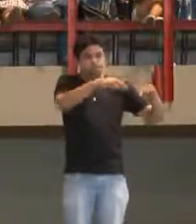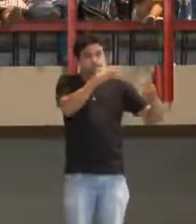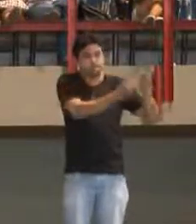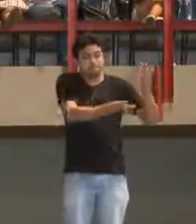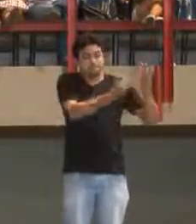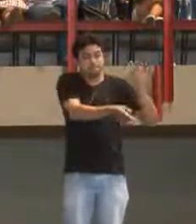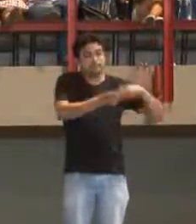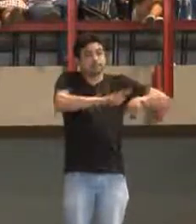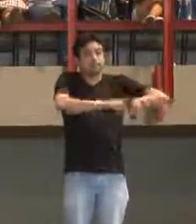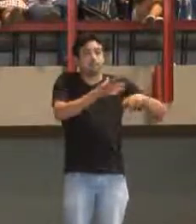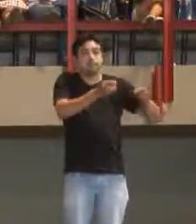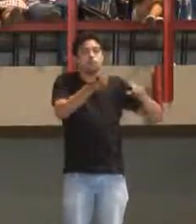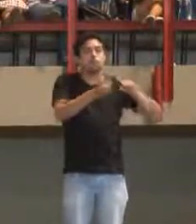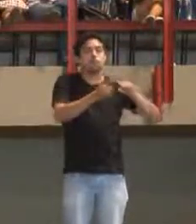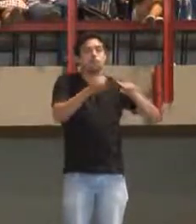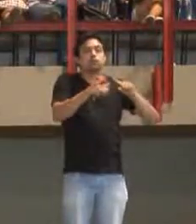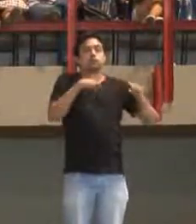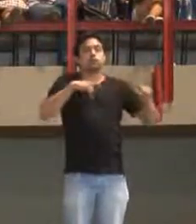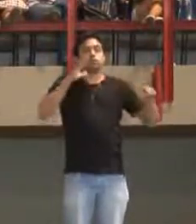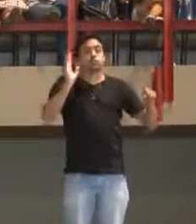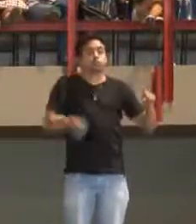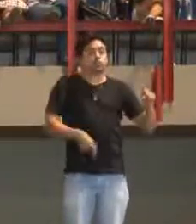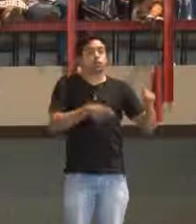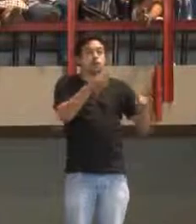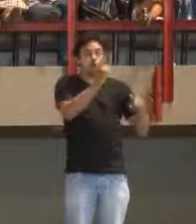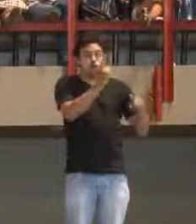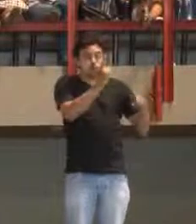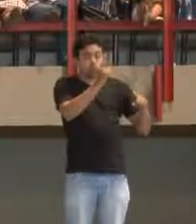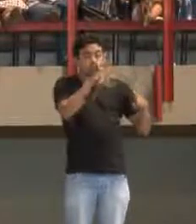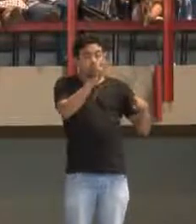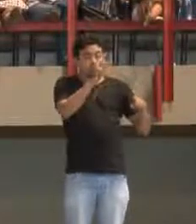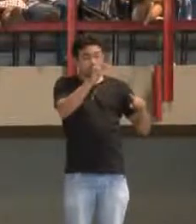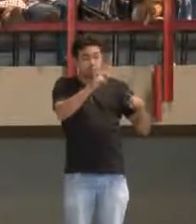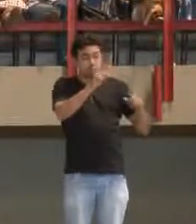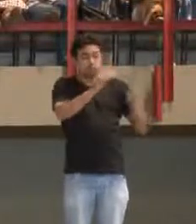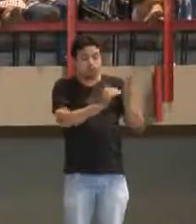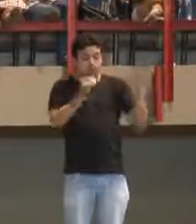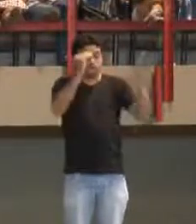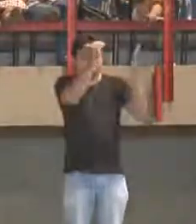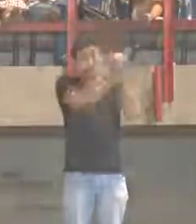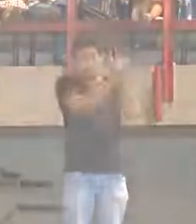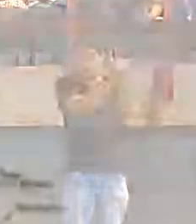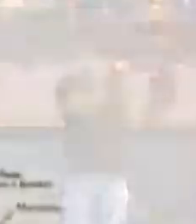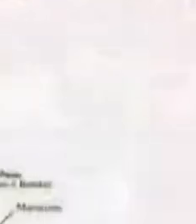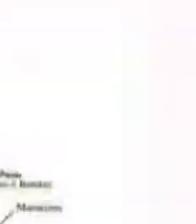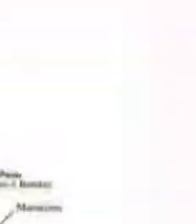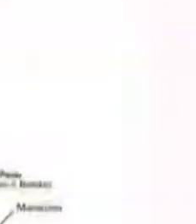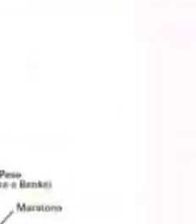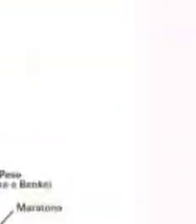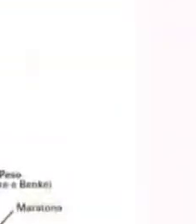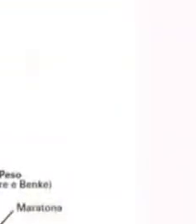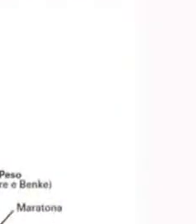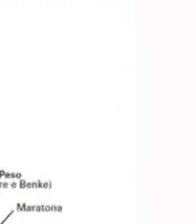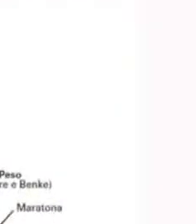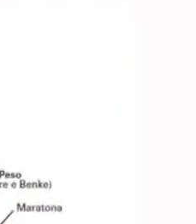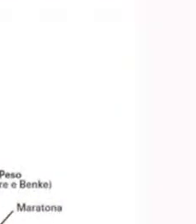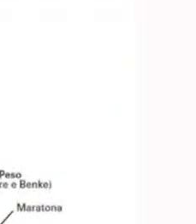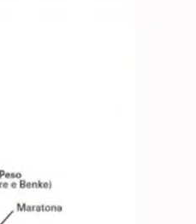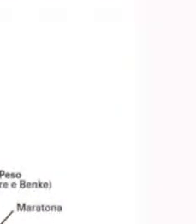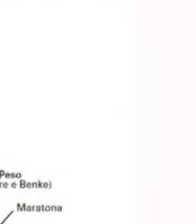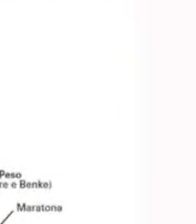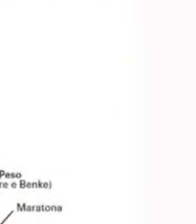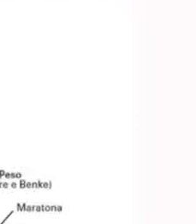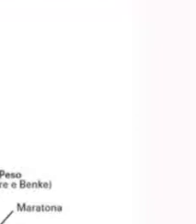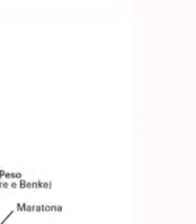muito. A cada 1 quilo, cada 1 quilograma que ele tem a mais, ele perde